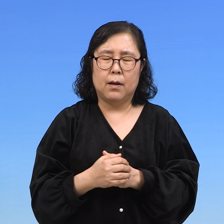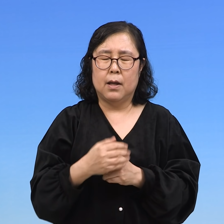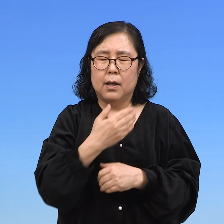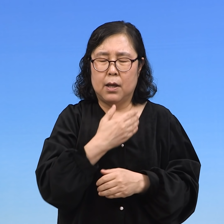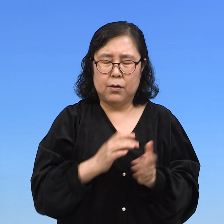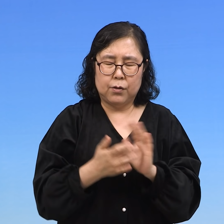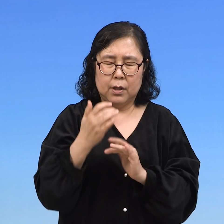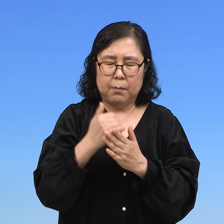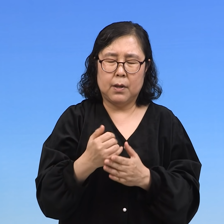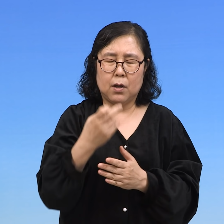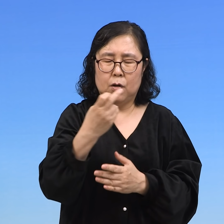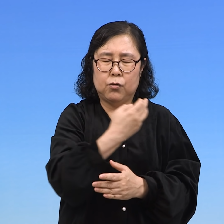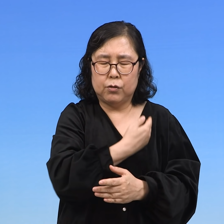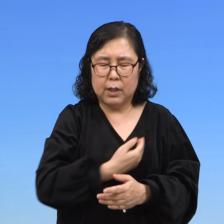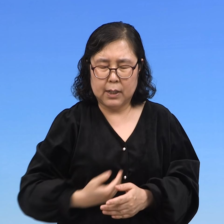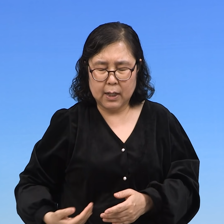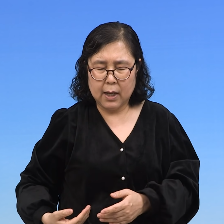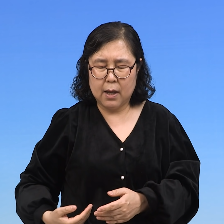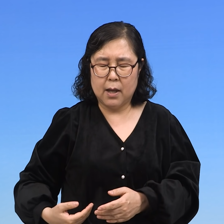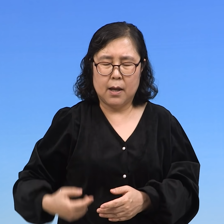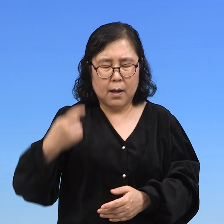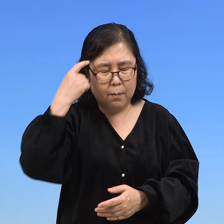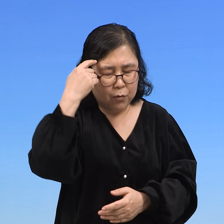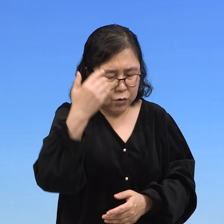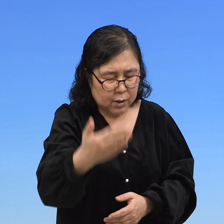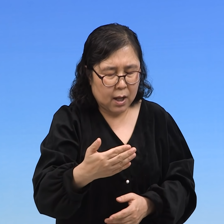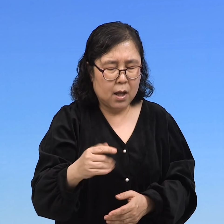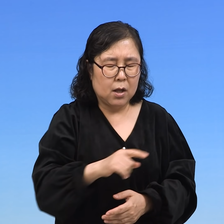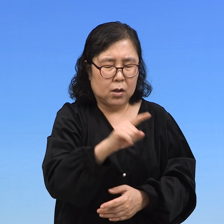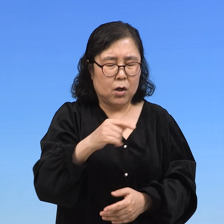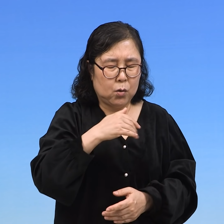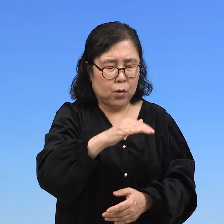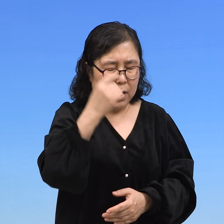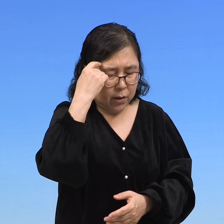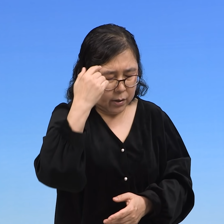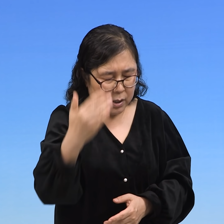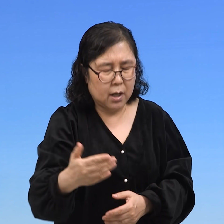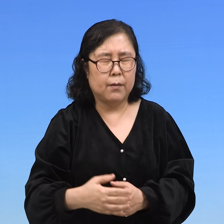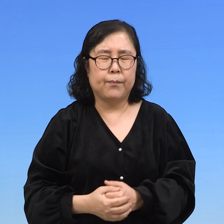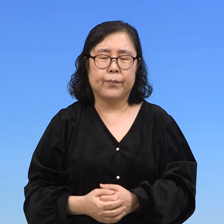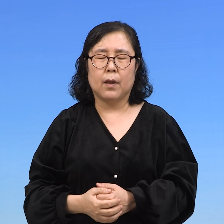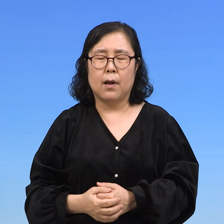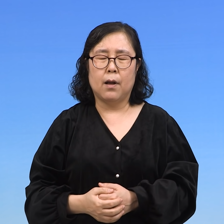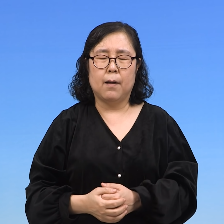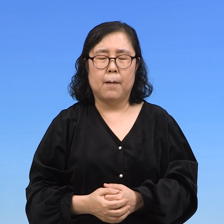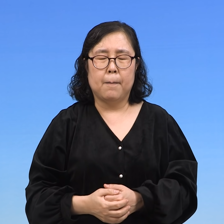예수께서 열두 제자에게 이르시되 너희도 가려느냐